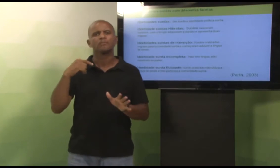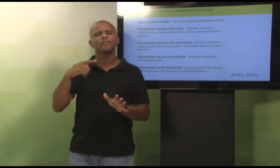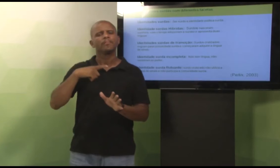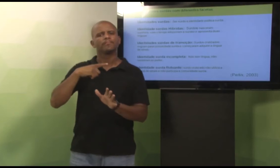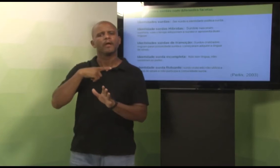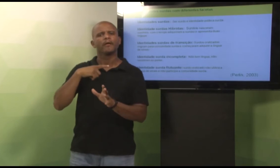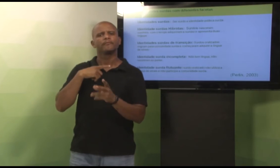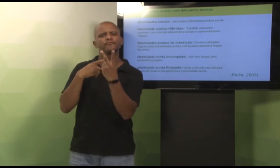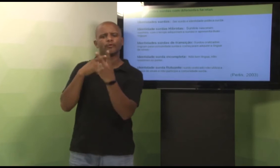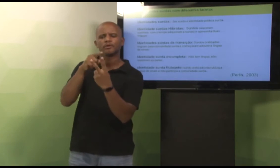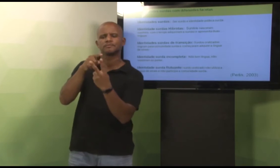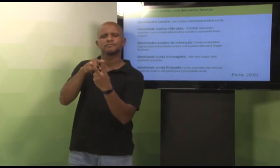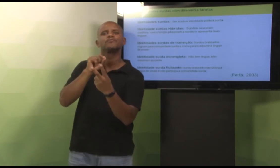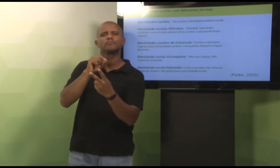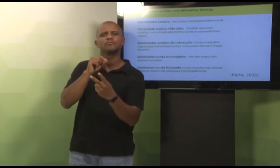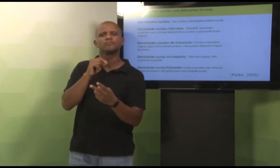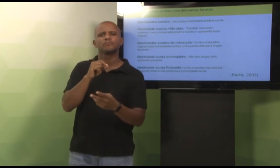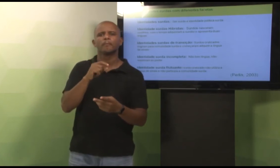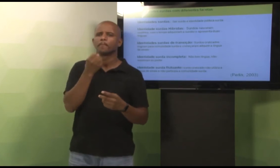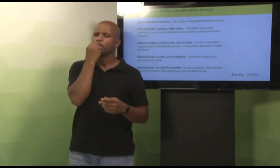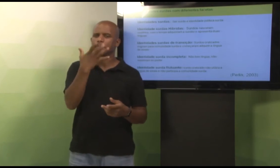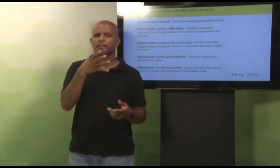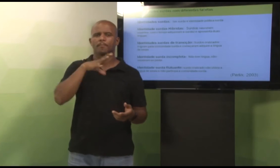como surdo. Então, ele desenvolve a identidade surda.